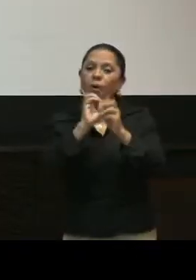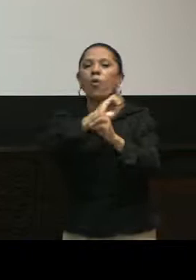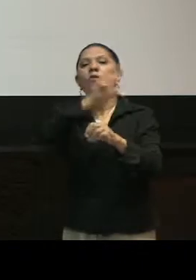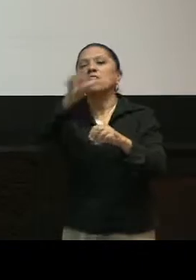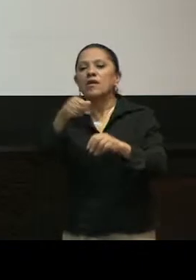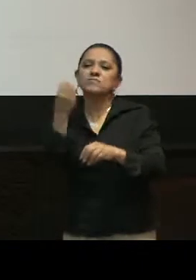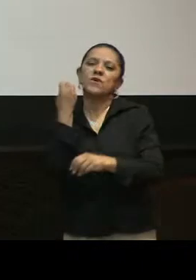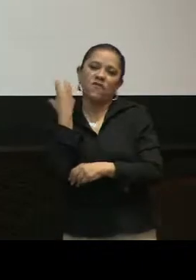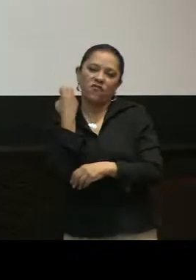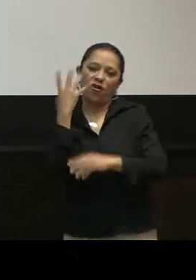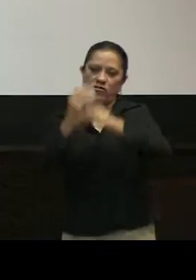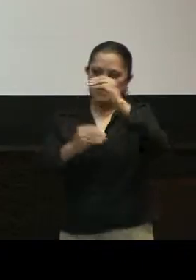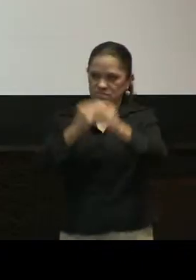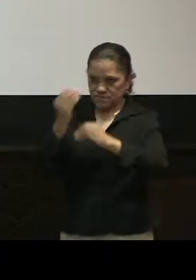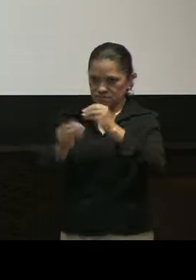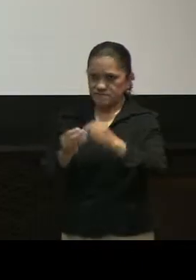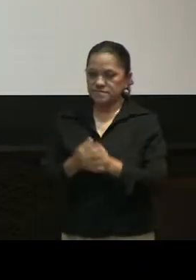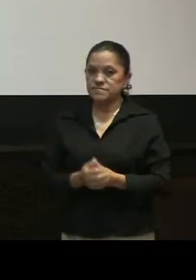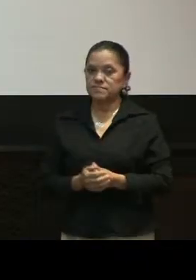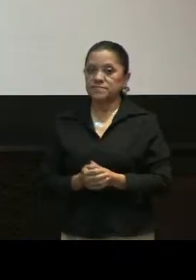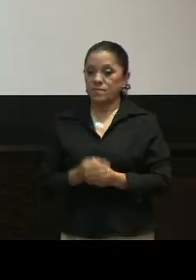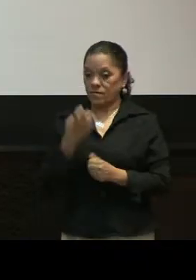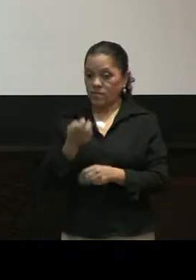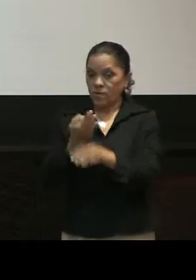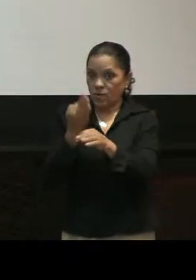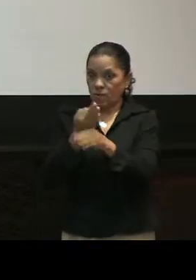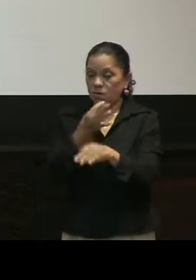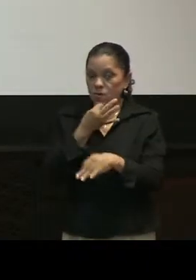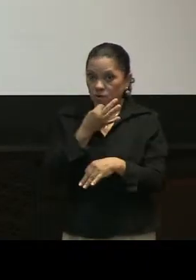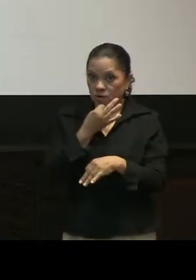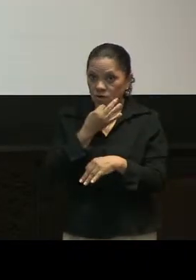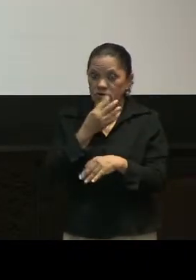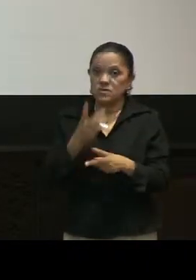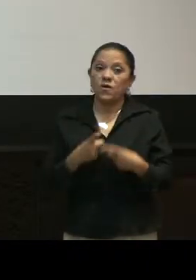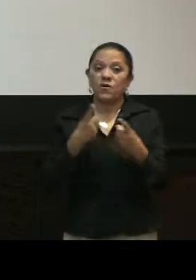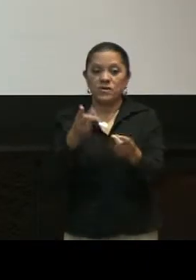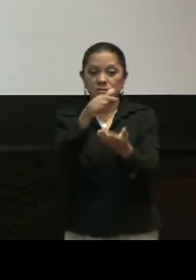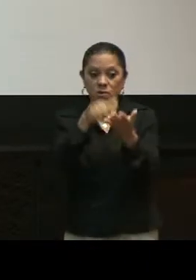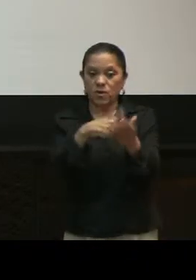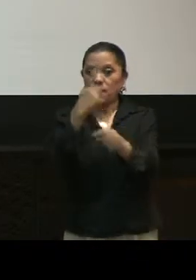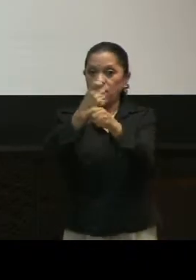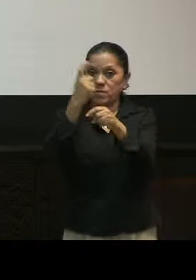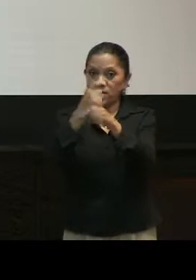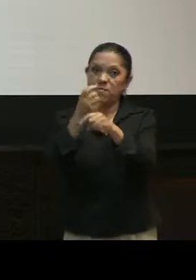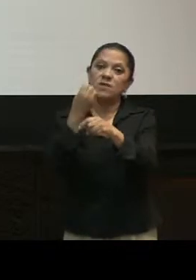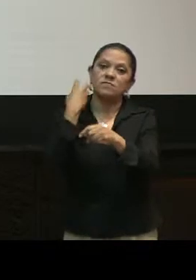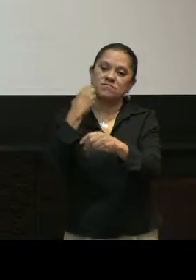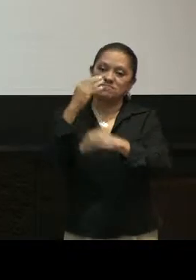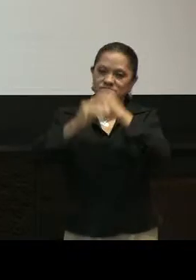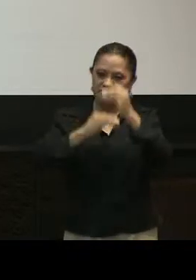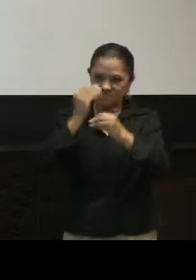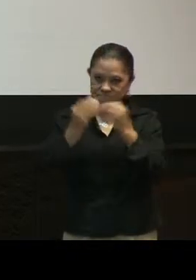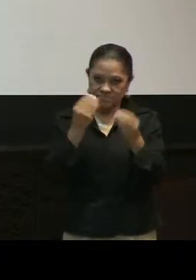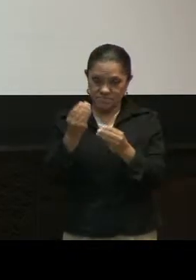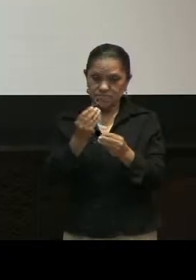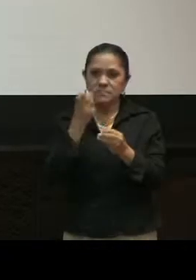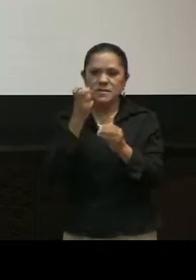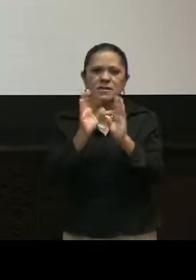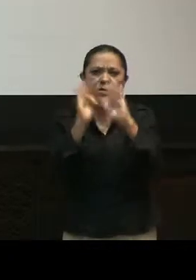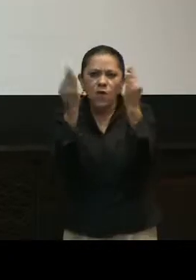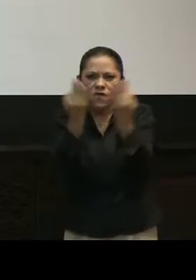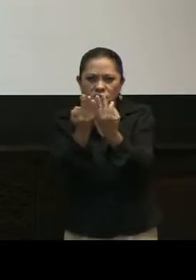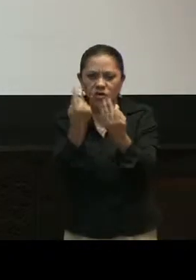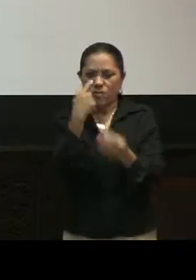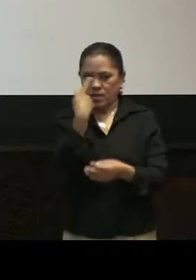en los foros de discusión. En este momento daremos lugar al primer panel de discusión, el cual está conformado por